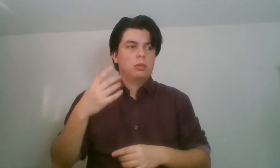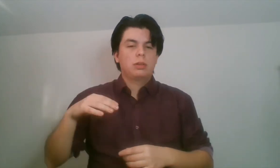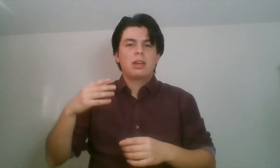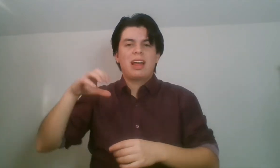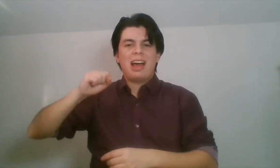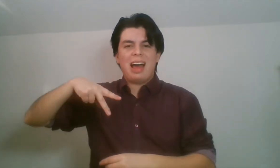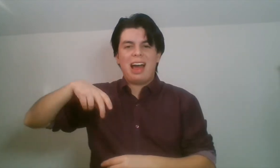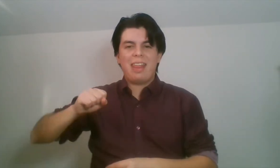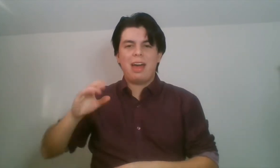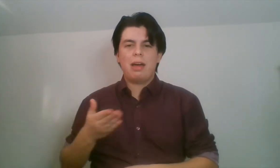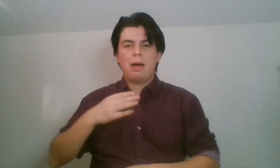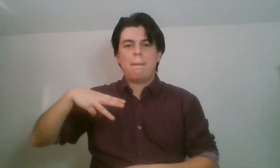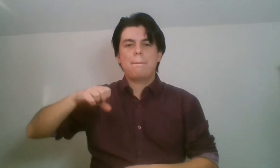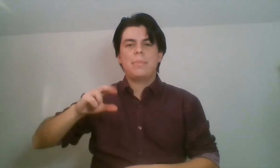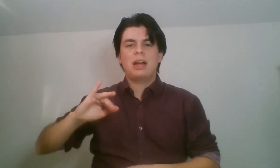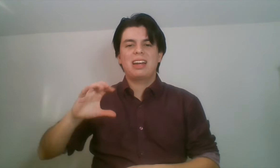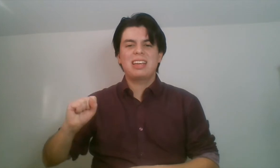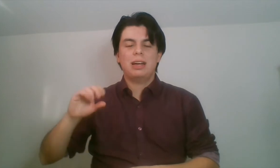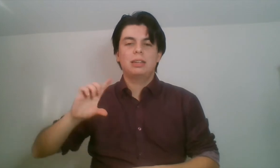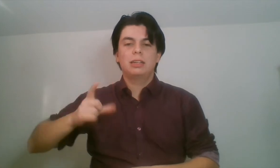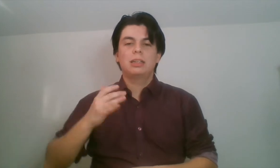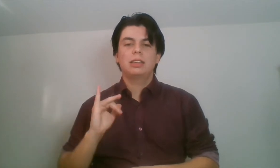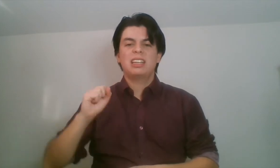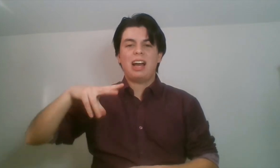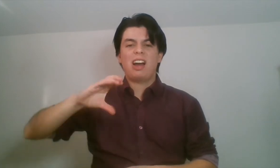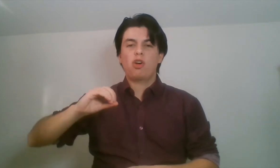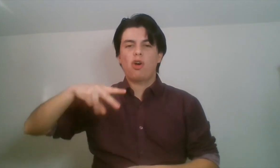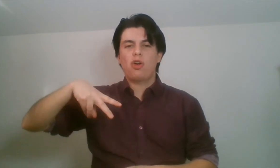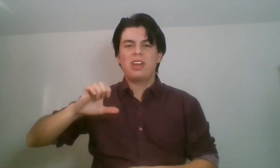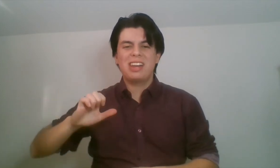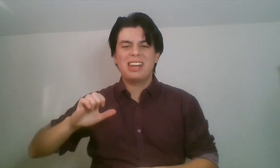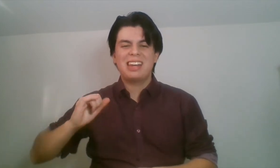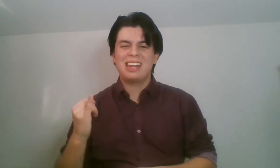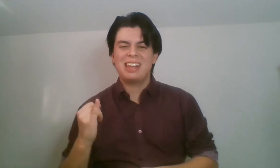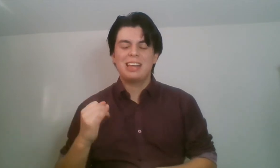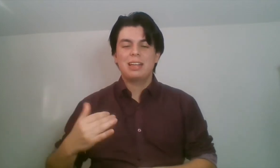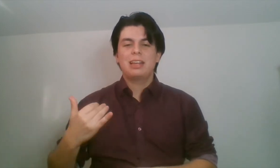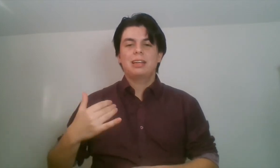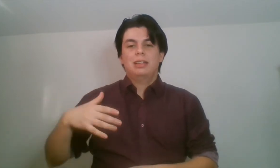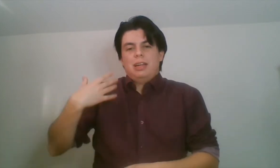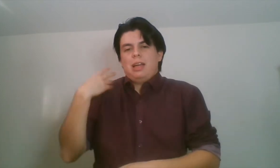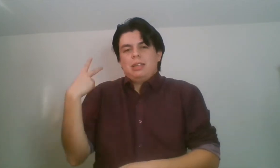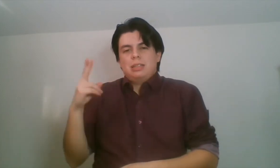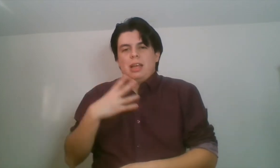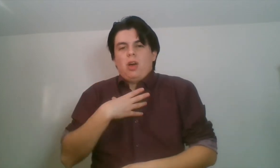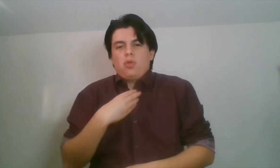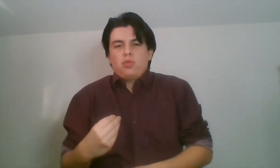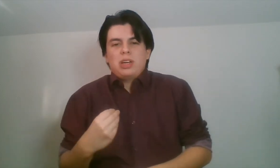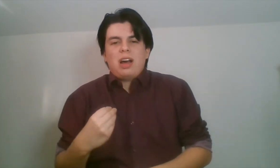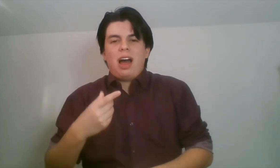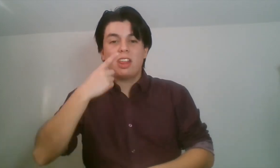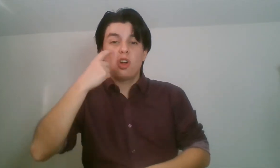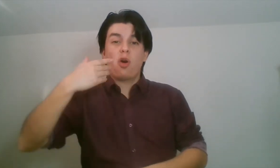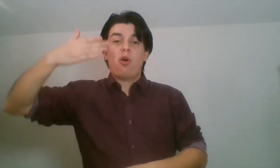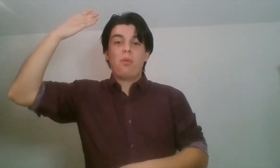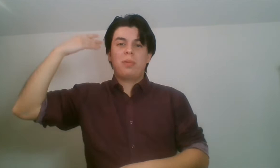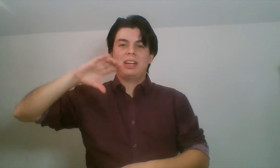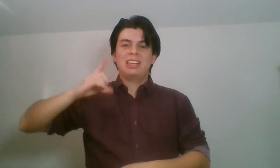Iaconi, ¿ya? Sí. También lo he conversado con Manuel Santa Cruz, ¿no? La experiencia fue